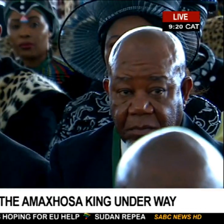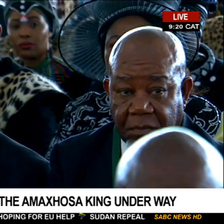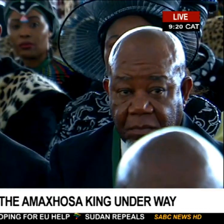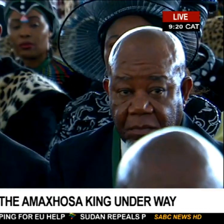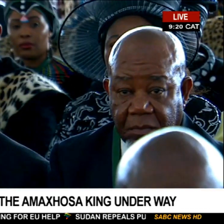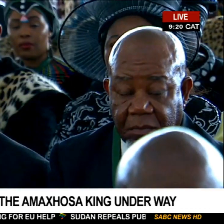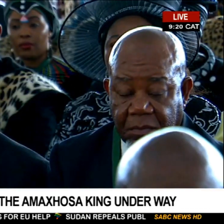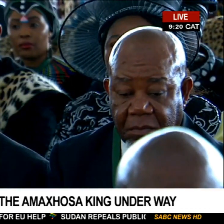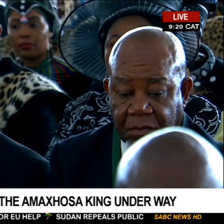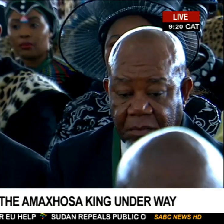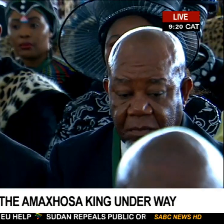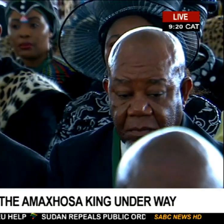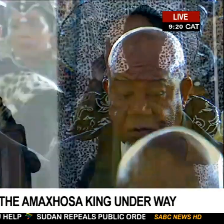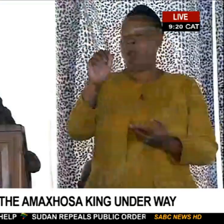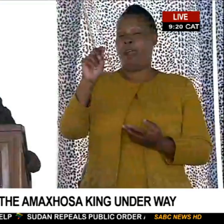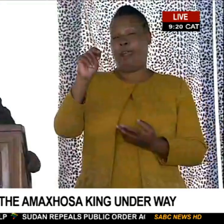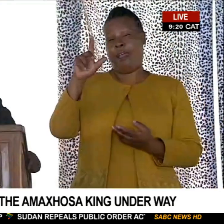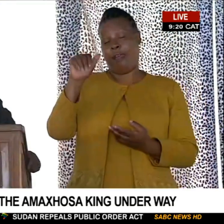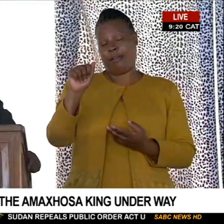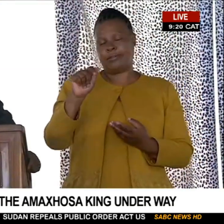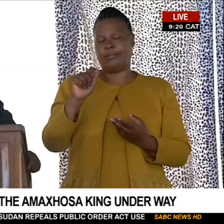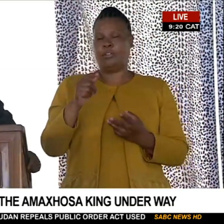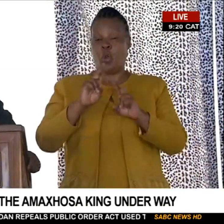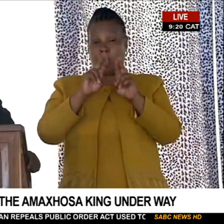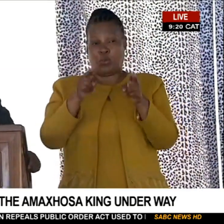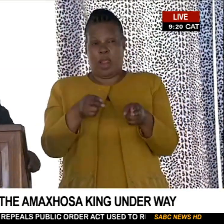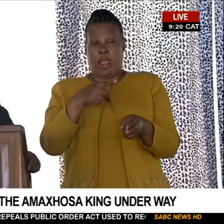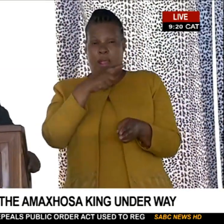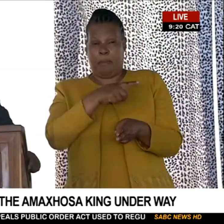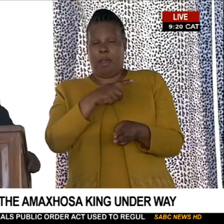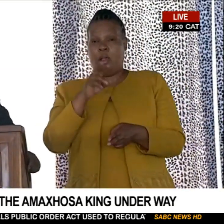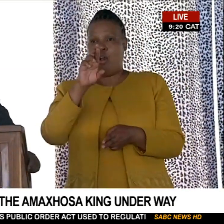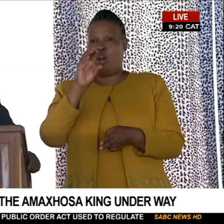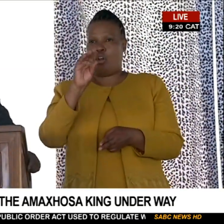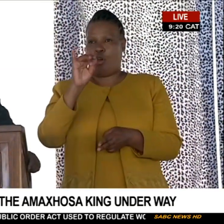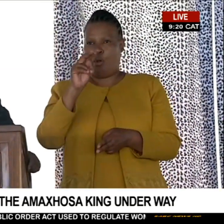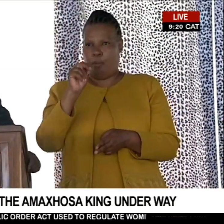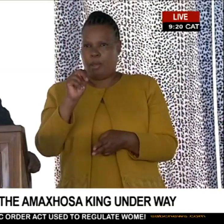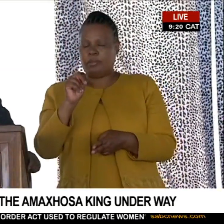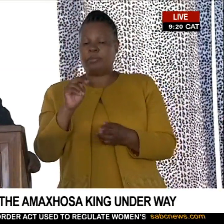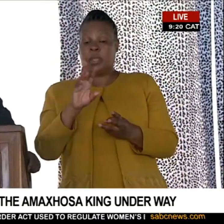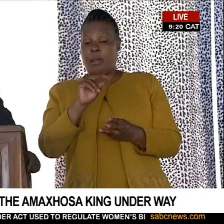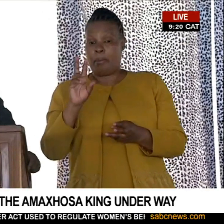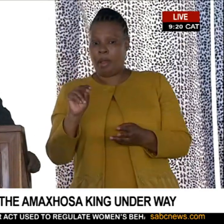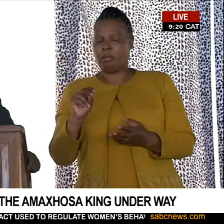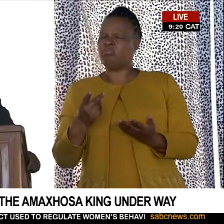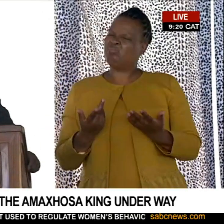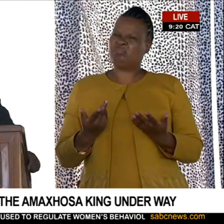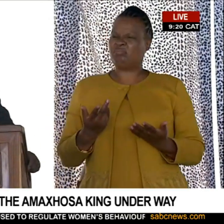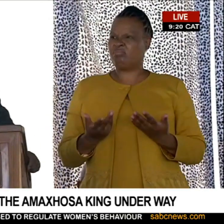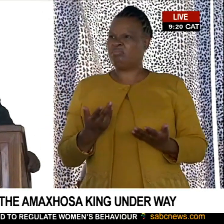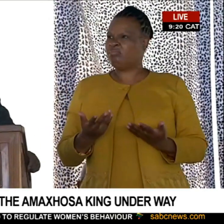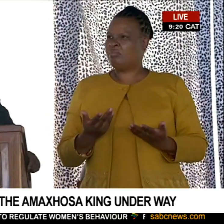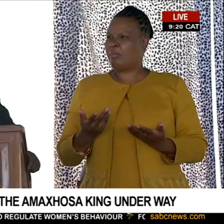uMakhanda uNxele othe wawuphelele Robben Island. Kulama gorha singabalula